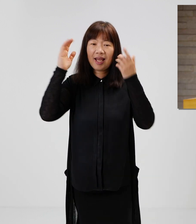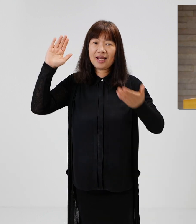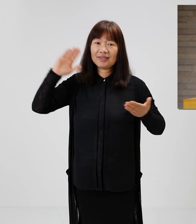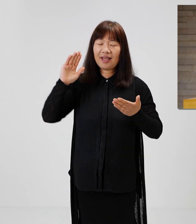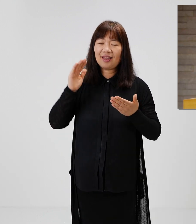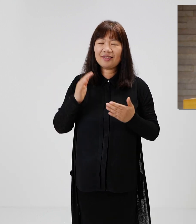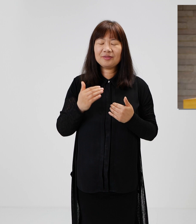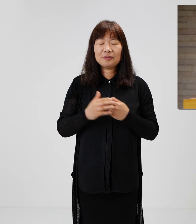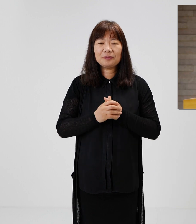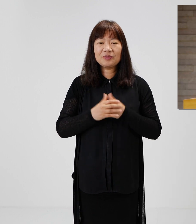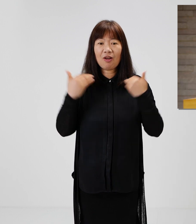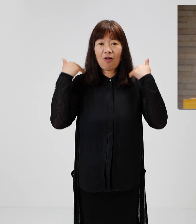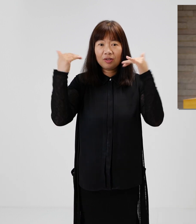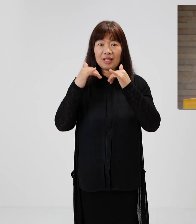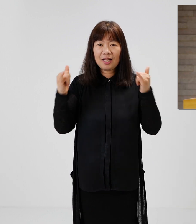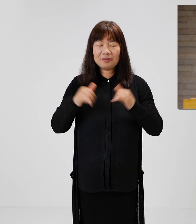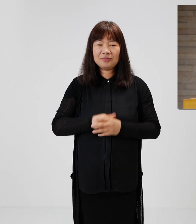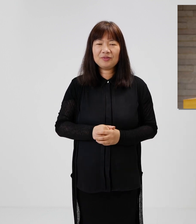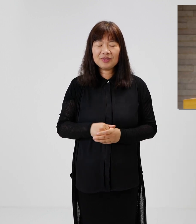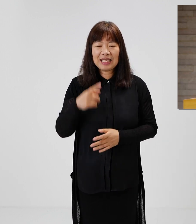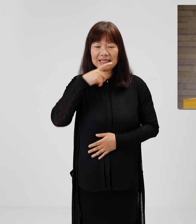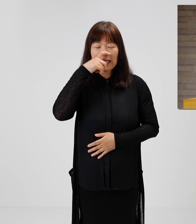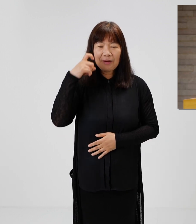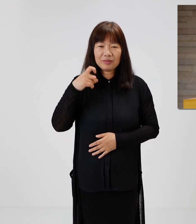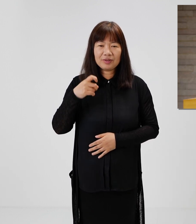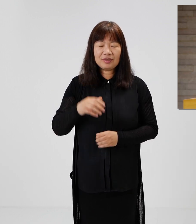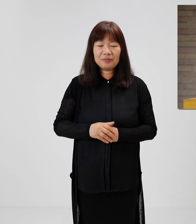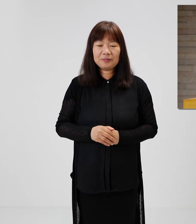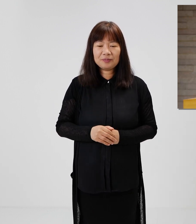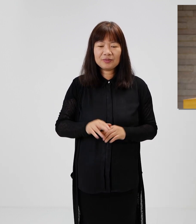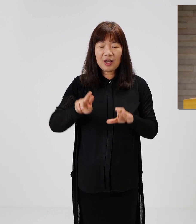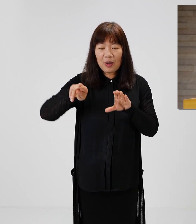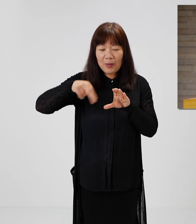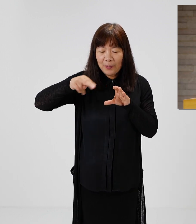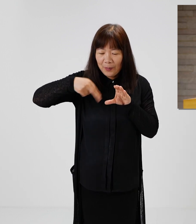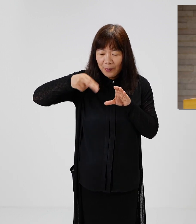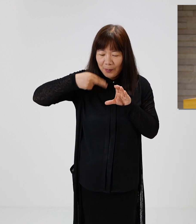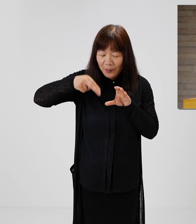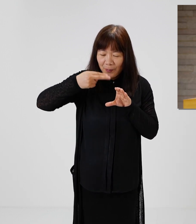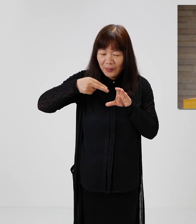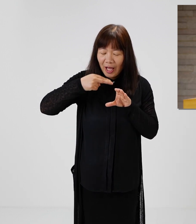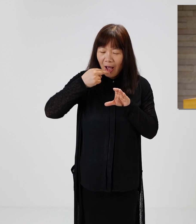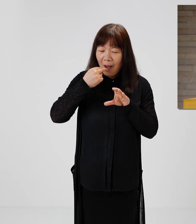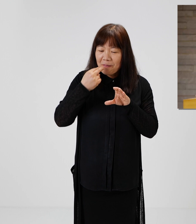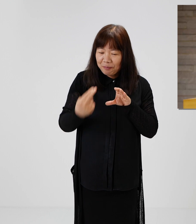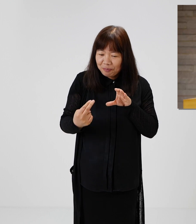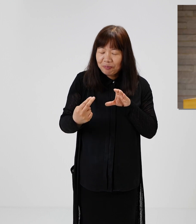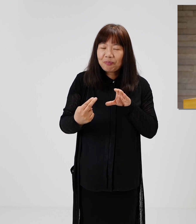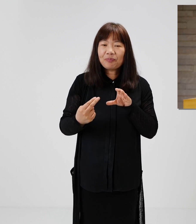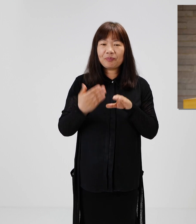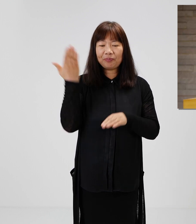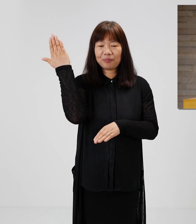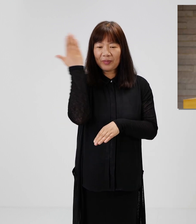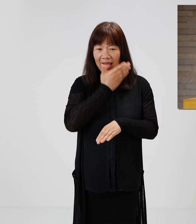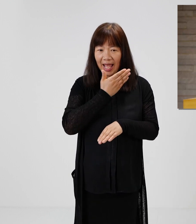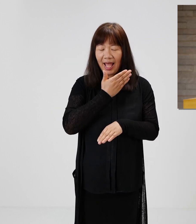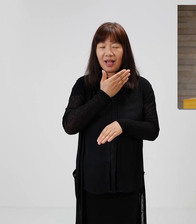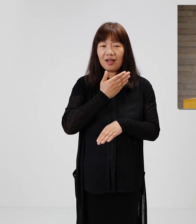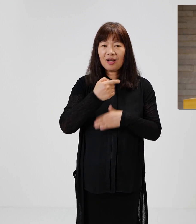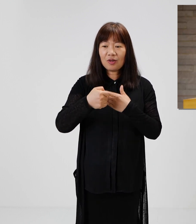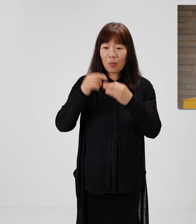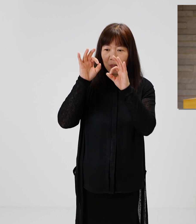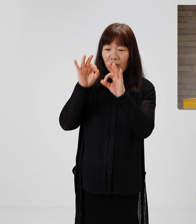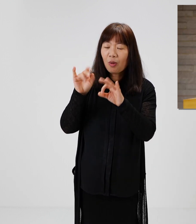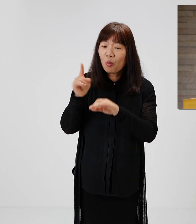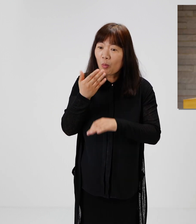대학생이나 어른 정도 수준 되면 짜장면을 젓가락에 짜장까지 깔끔히 빨아가지고 짜장면 먹은 티가 안